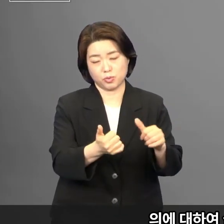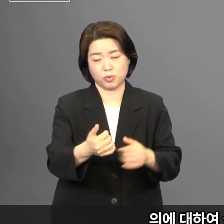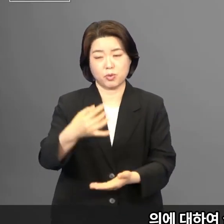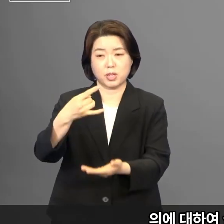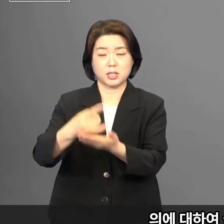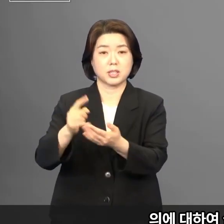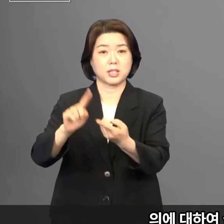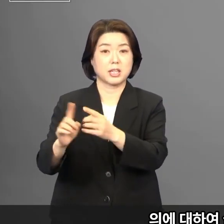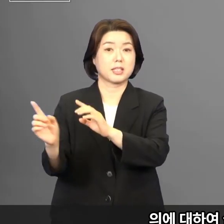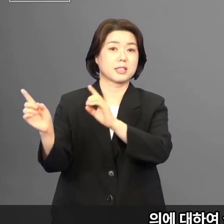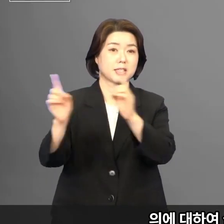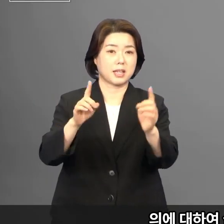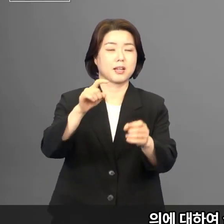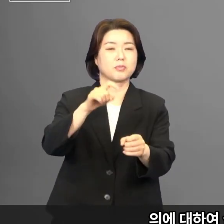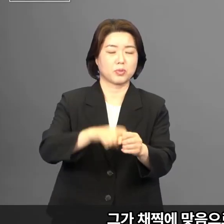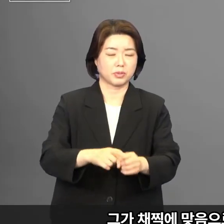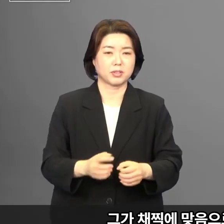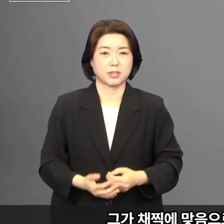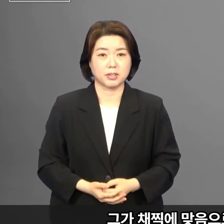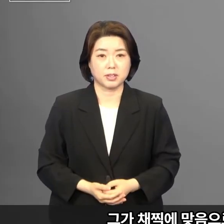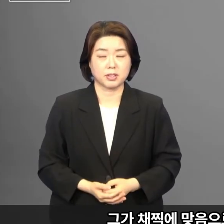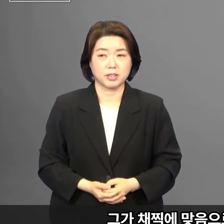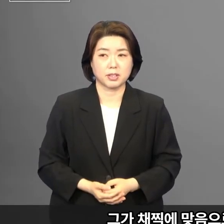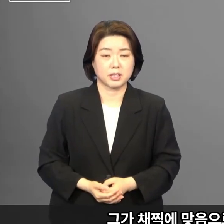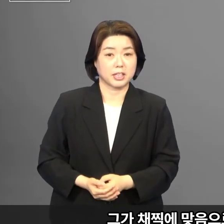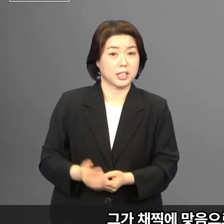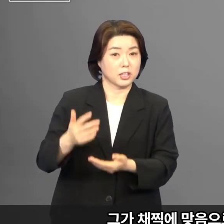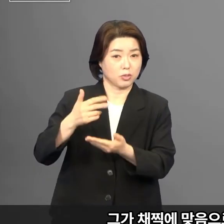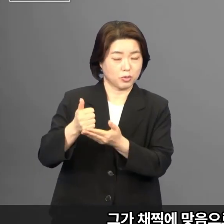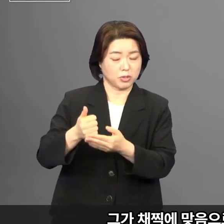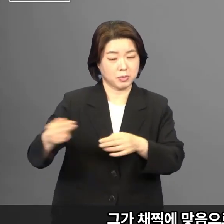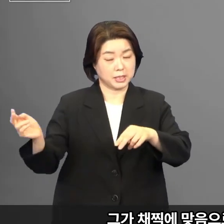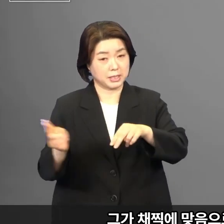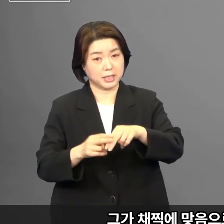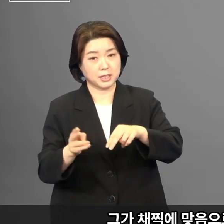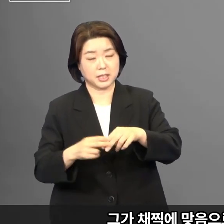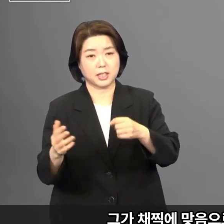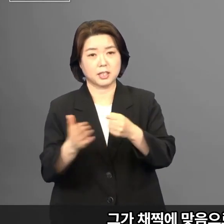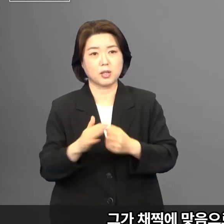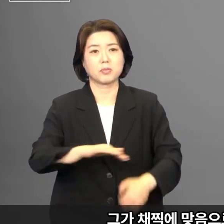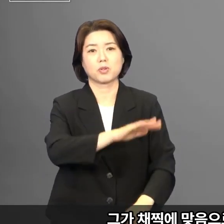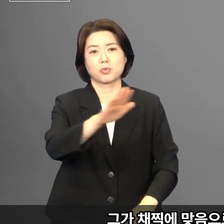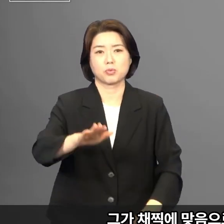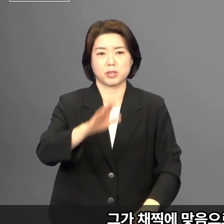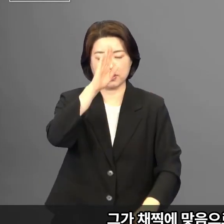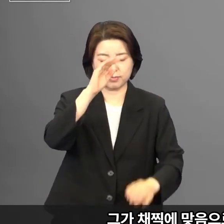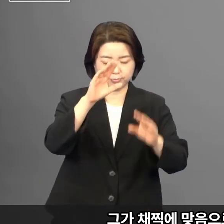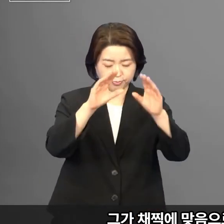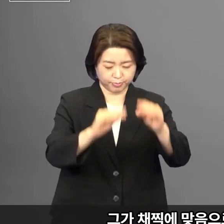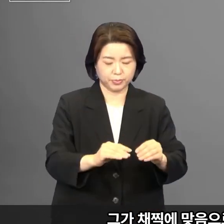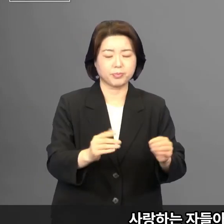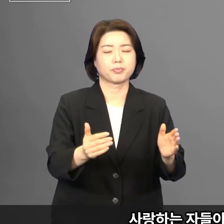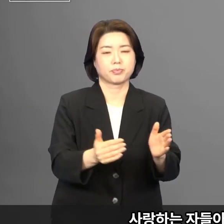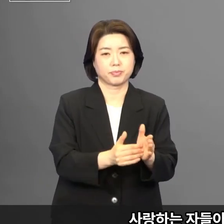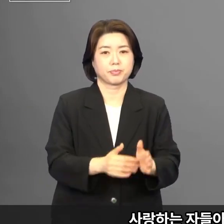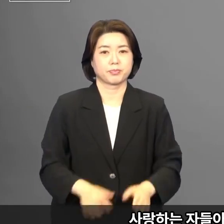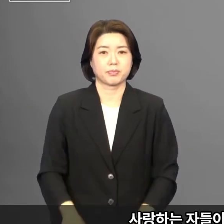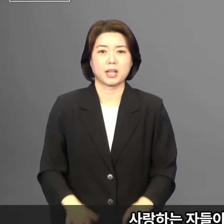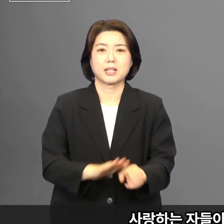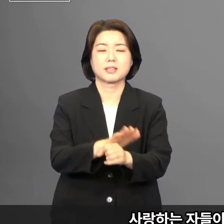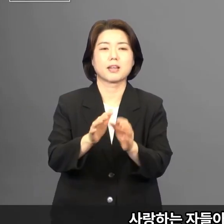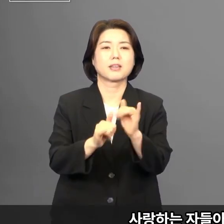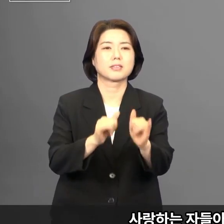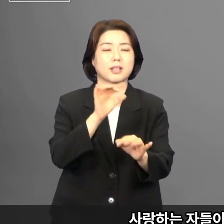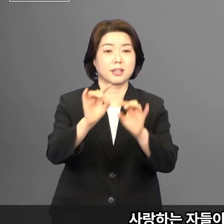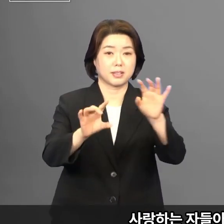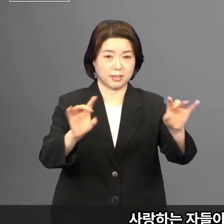대하여 살게 하려 하심이라. 그가 채찍에 맞음으로 너희는 나음을 얻었나니. 사랑하는